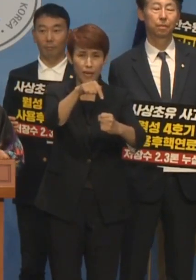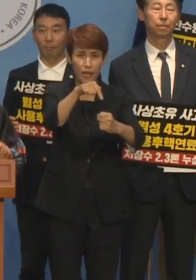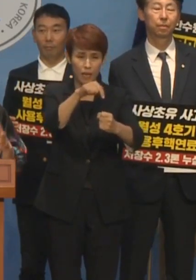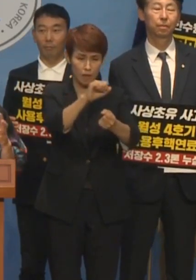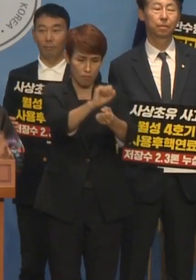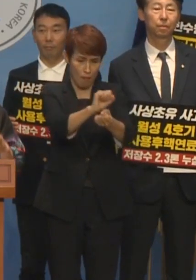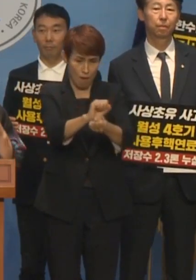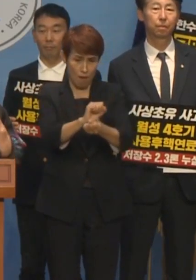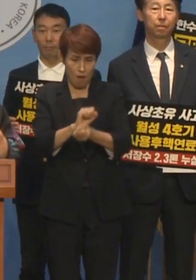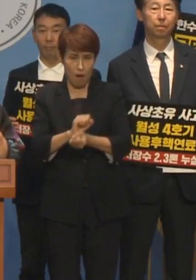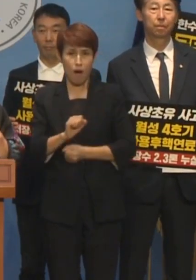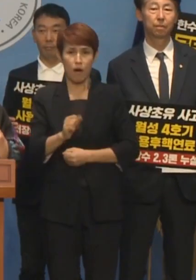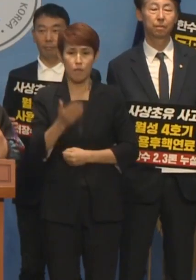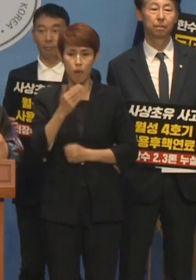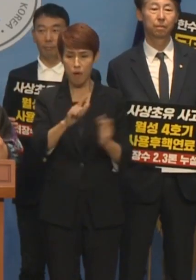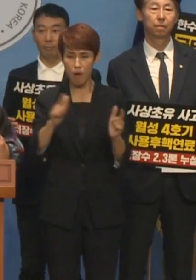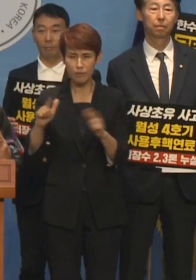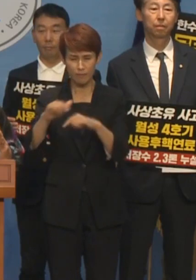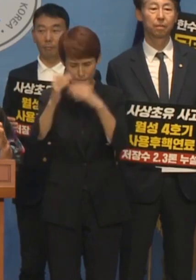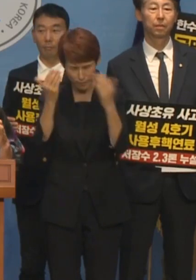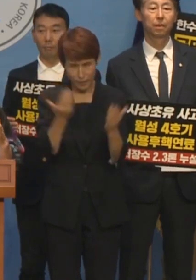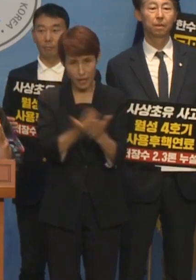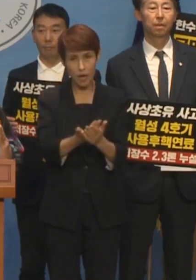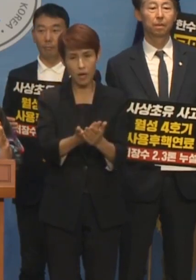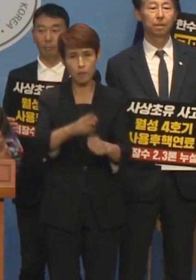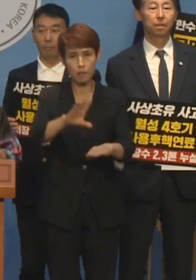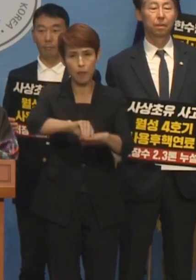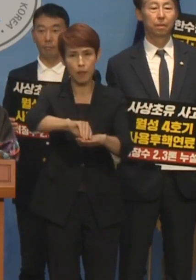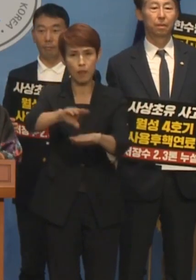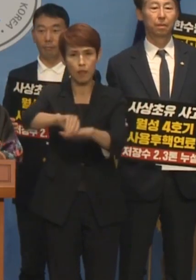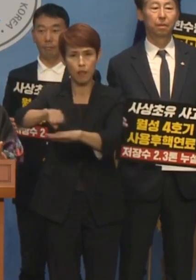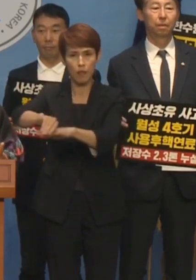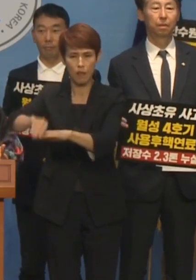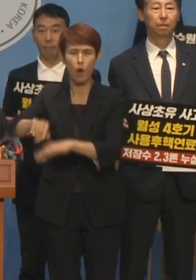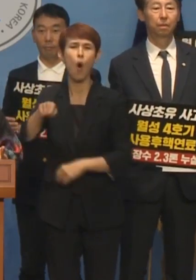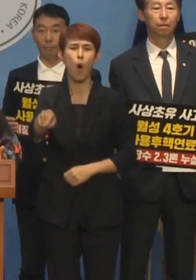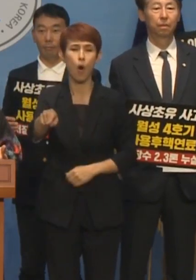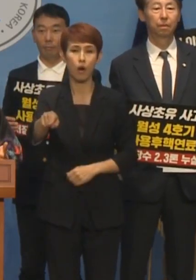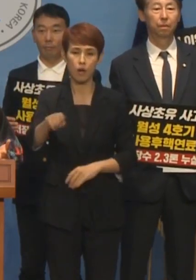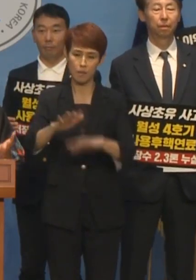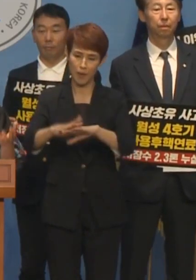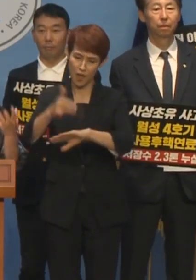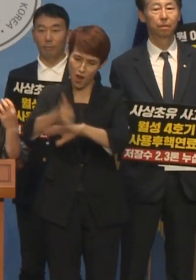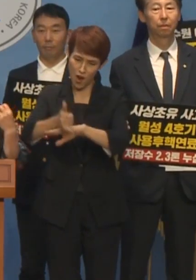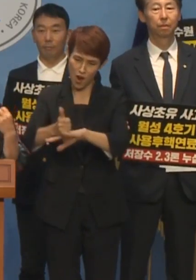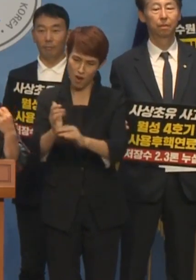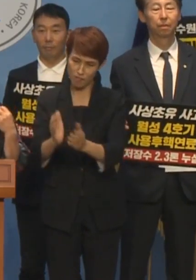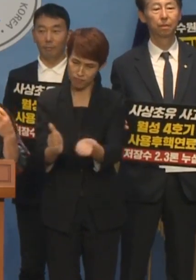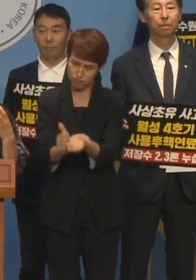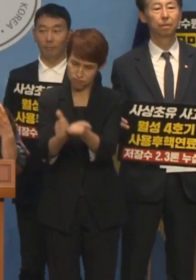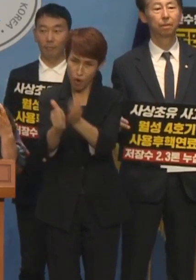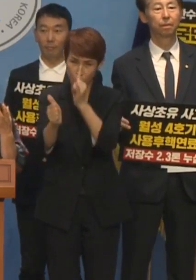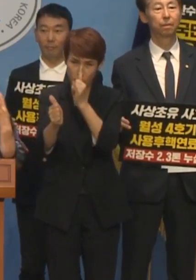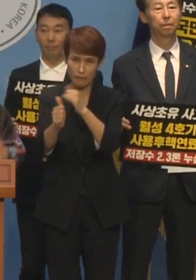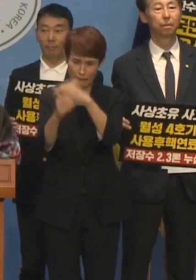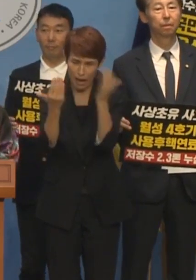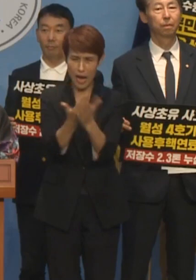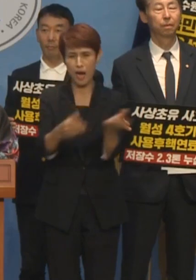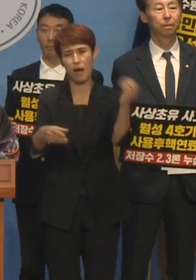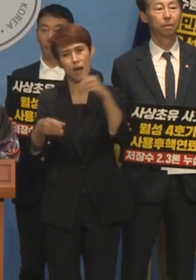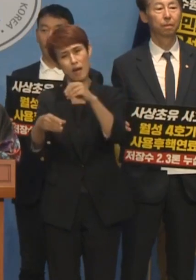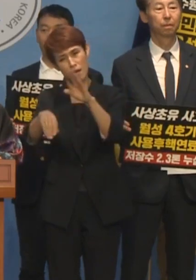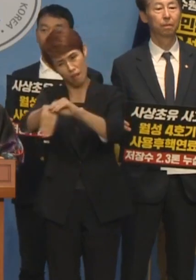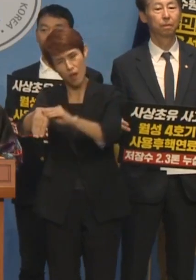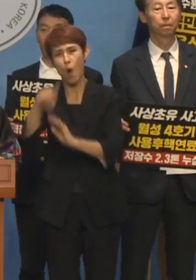방사능이 우리가 먹을 수 있는 모든 음식에 우리가 밭에서 키워 먹는 모든 음식에서 다 들어